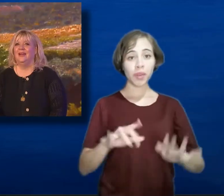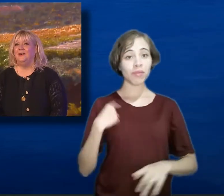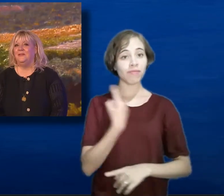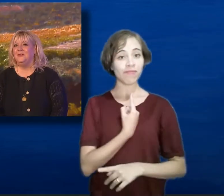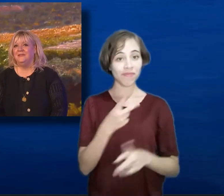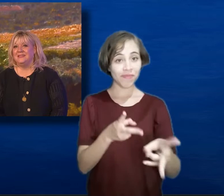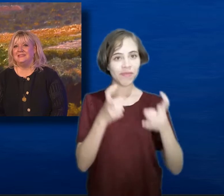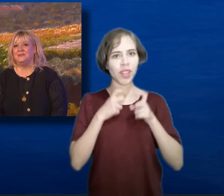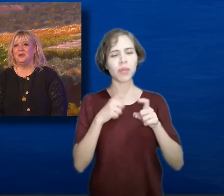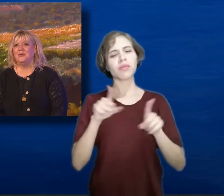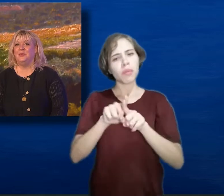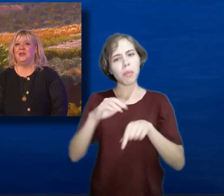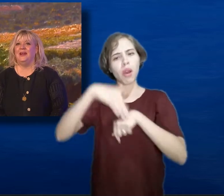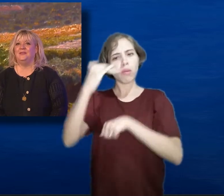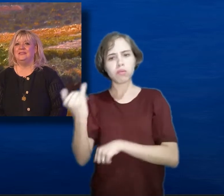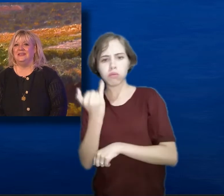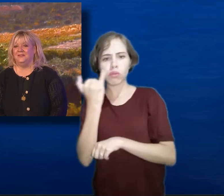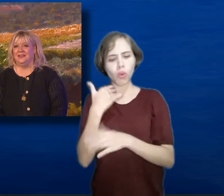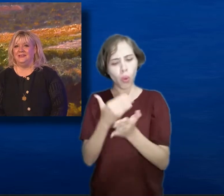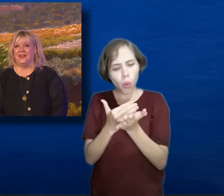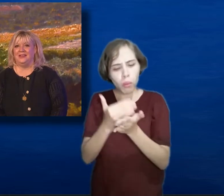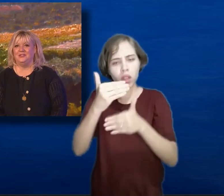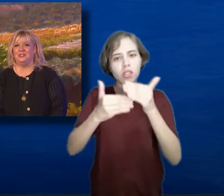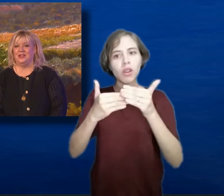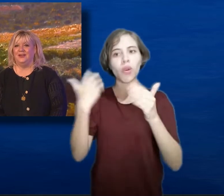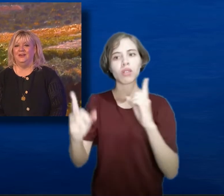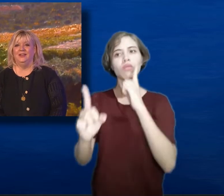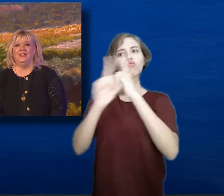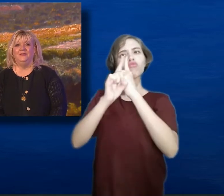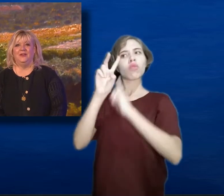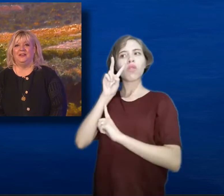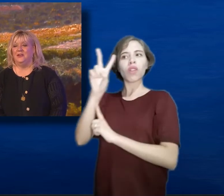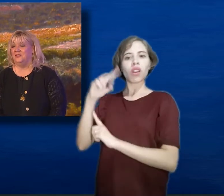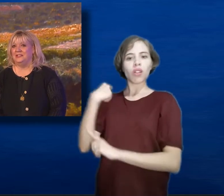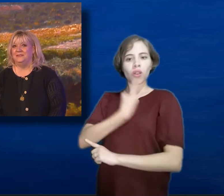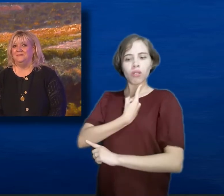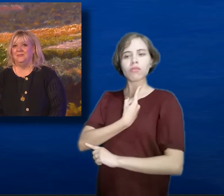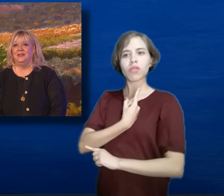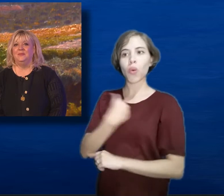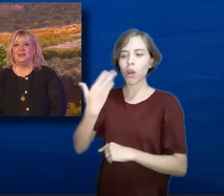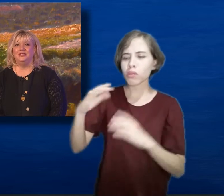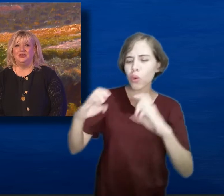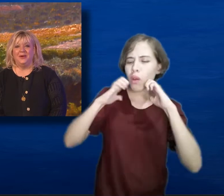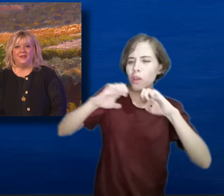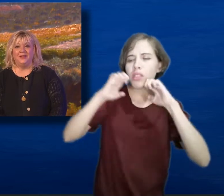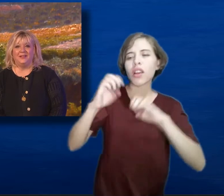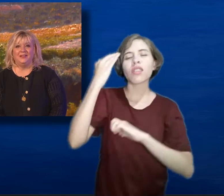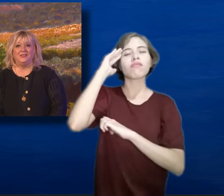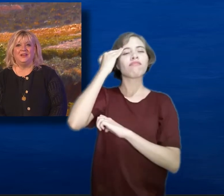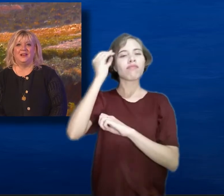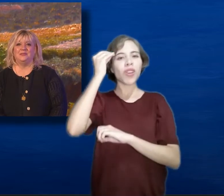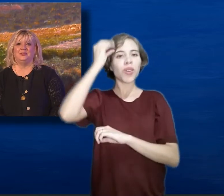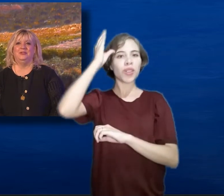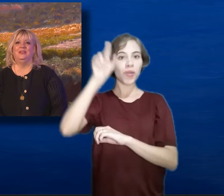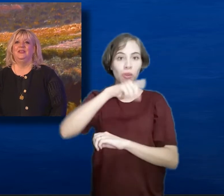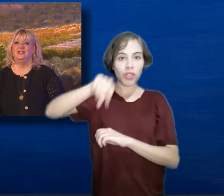fraqueza. No entanto, é aqui que destacamos a vantagem significativa que compartilhamos ao encontrar nossa